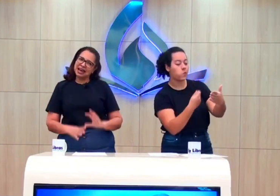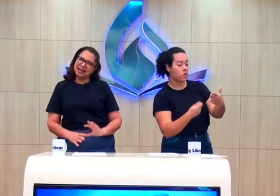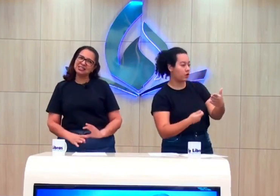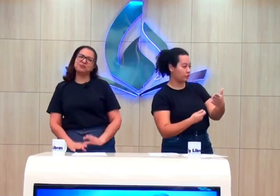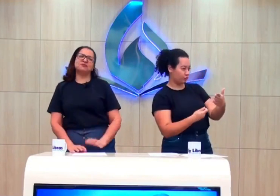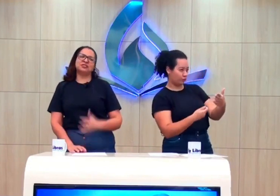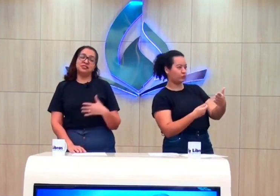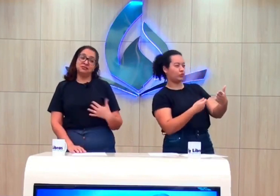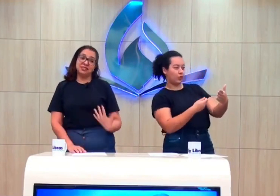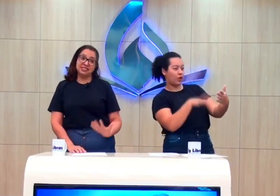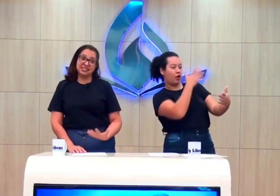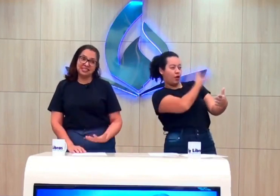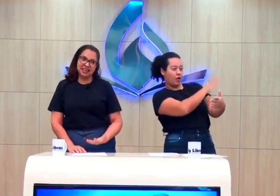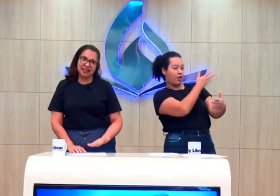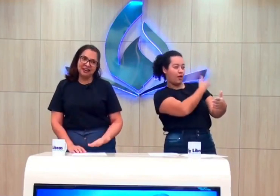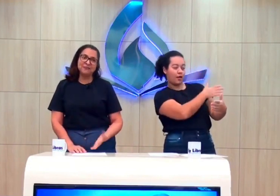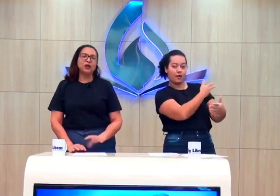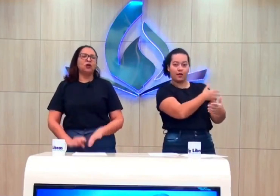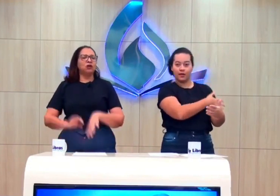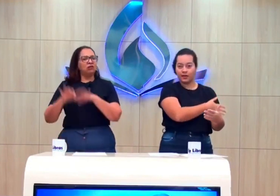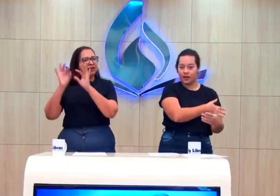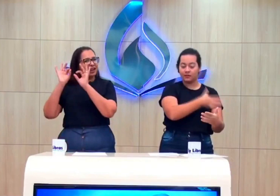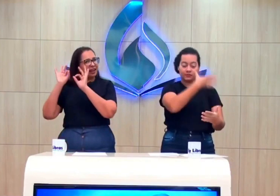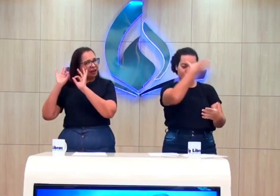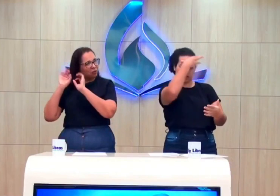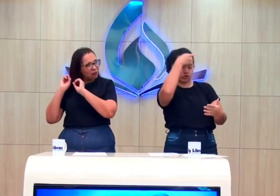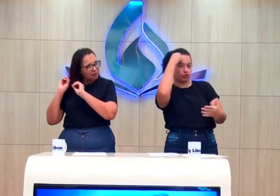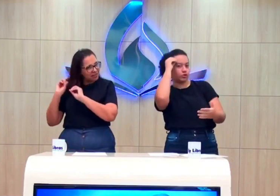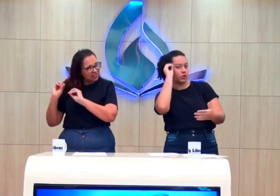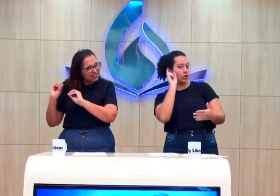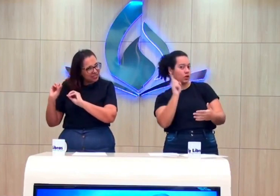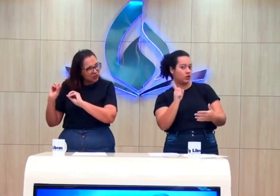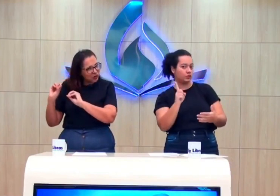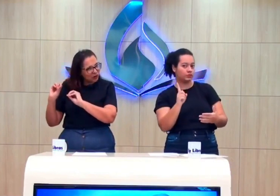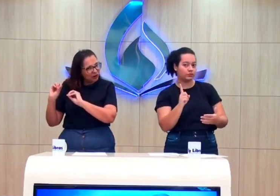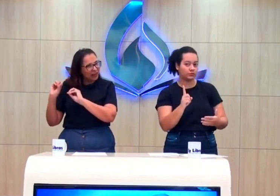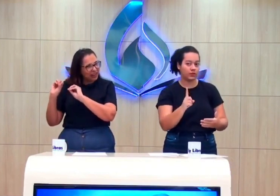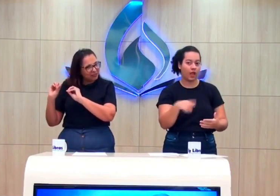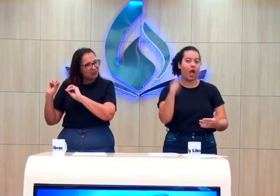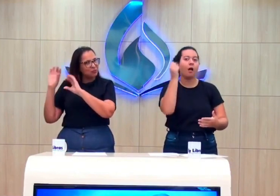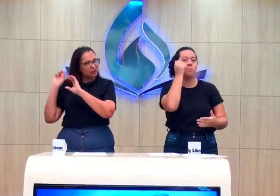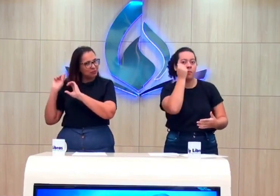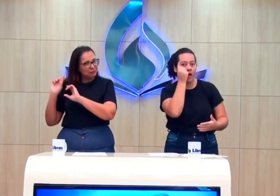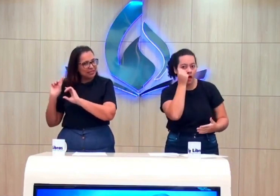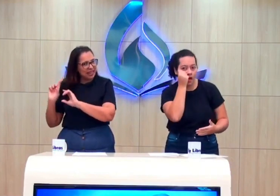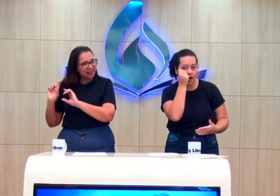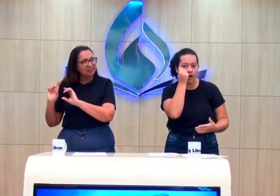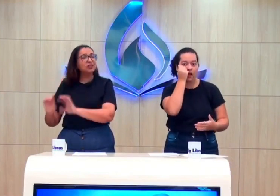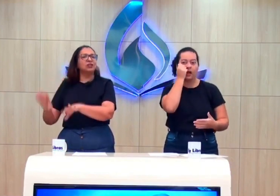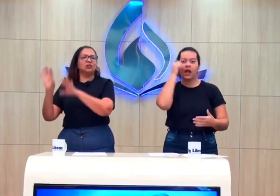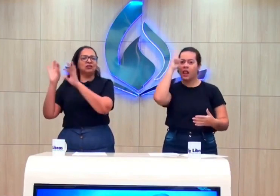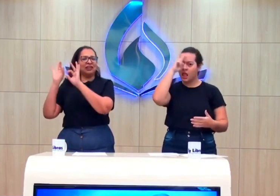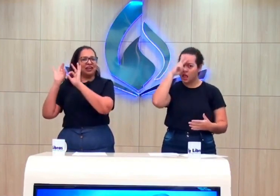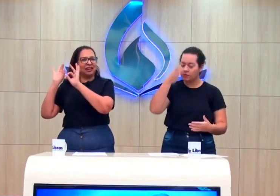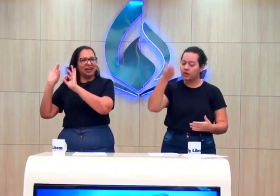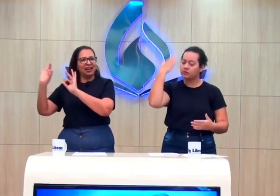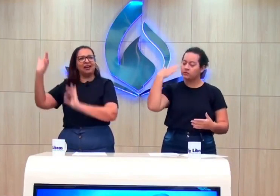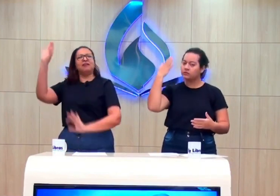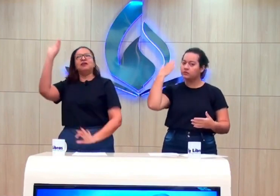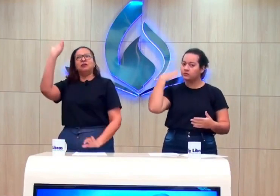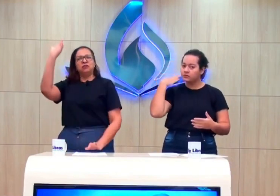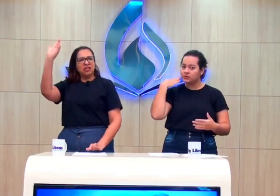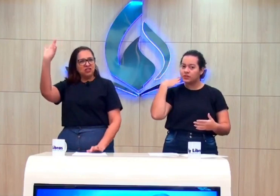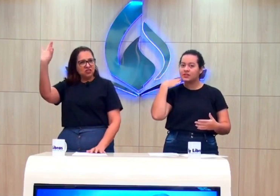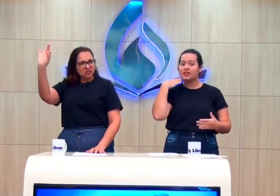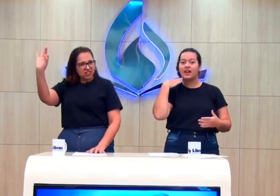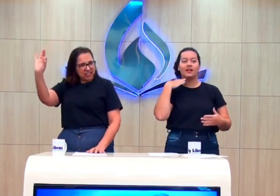os sinais, para você não esquecer, colocar lá como a Amanda ensinou, lembra no programa passado? Colocar